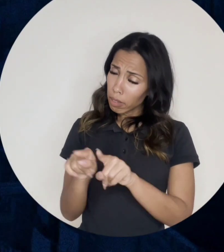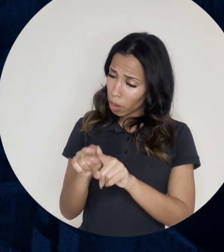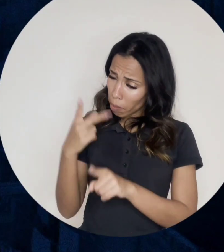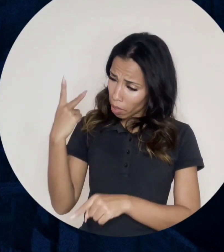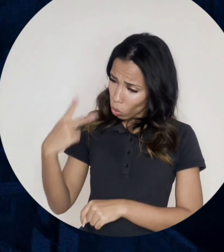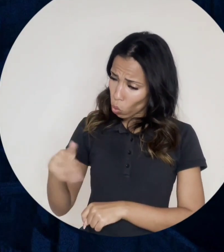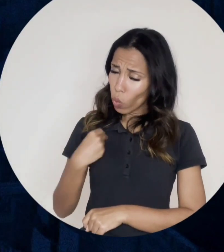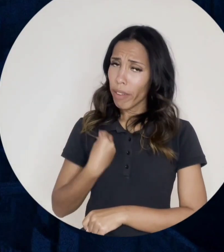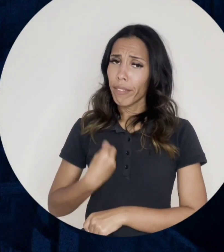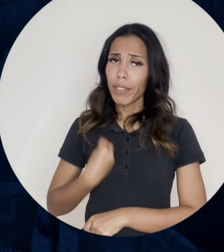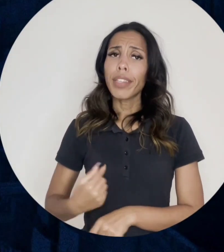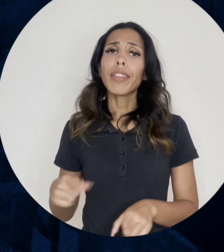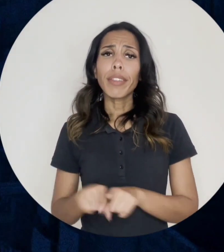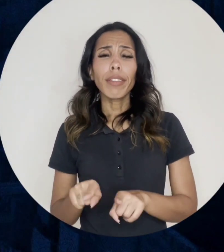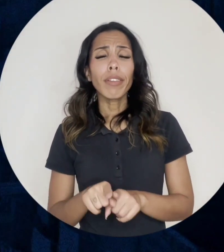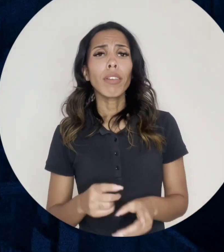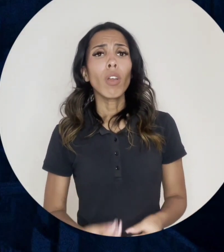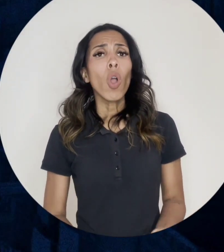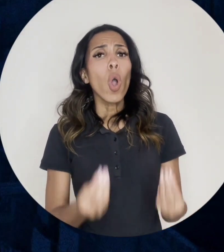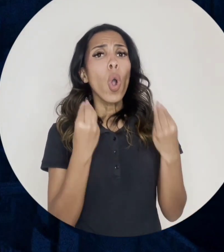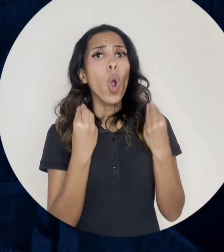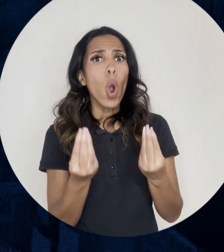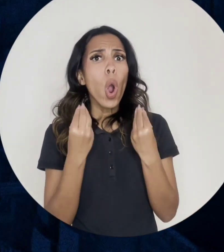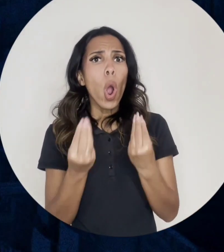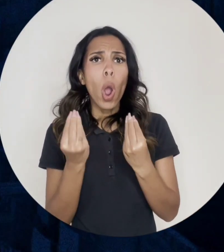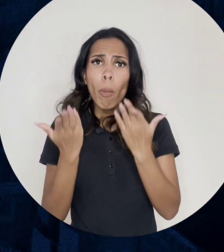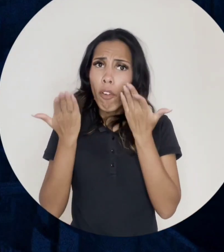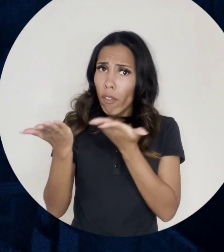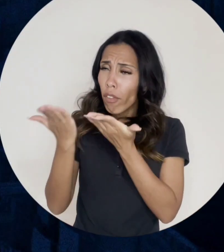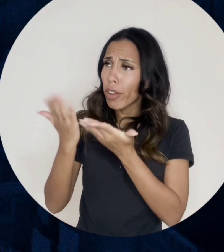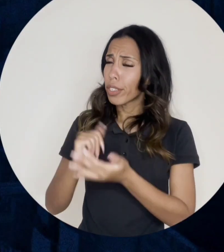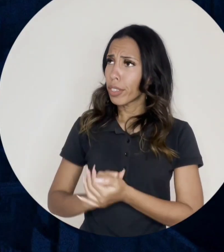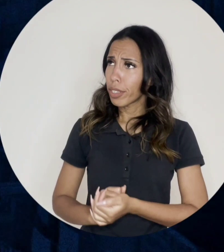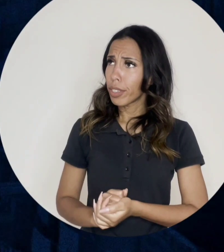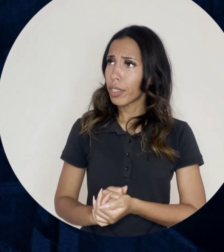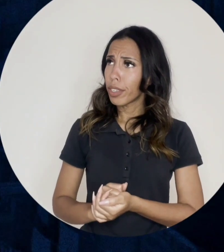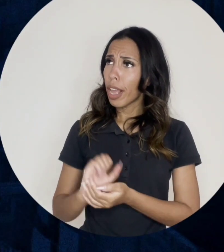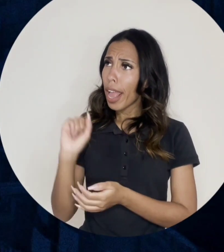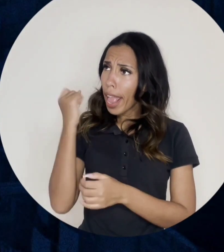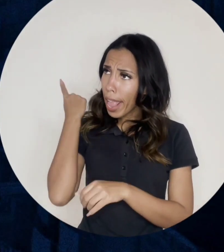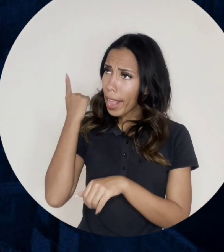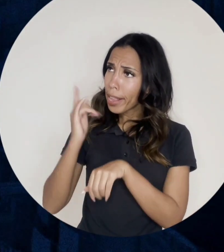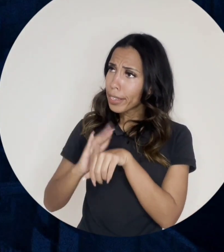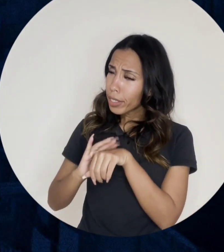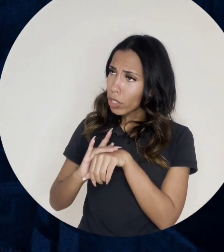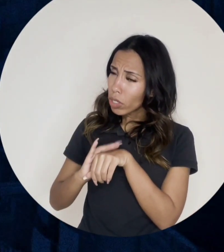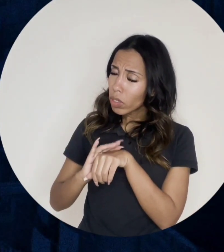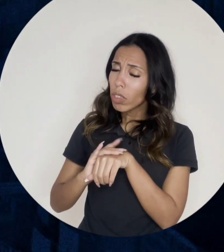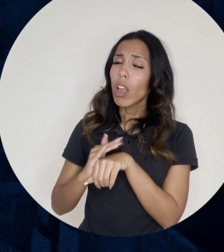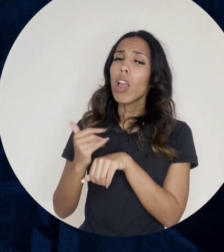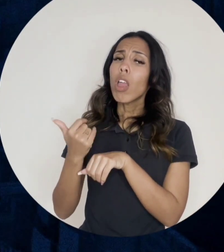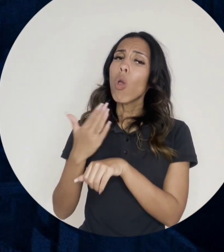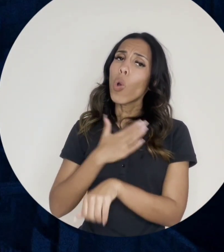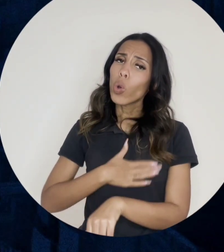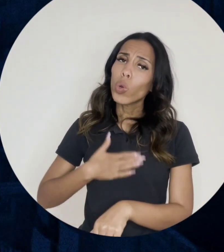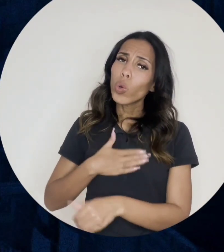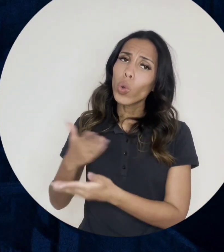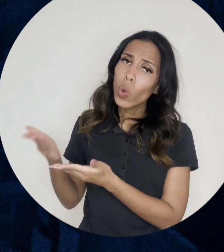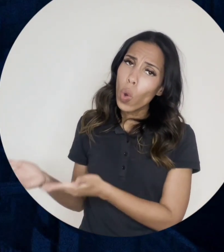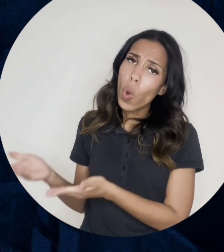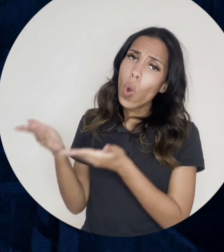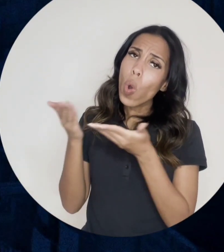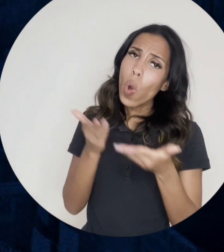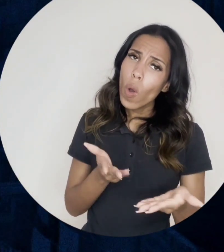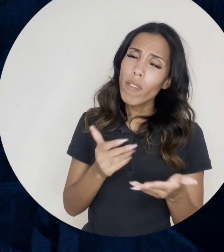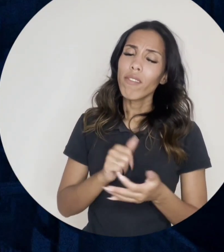dele. Como o senhor ex-paciente, eu gostaria de convidar